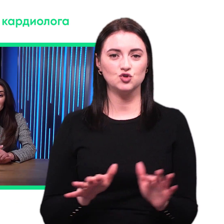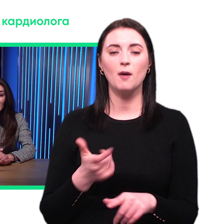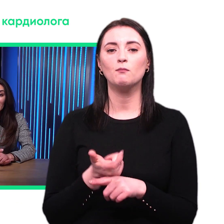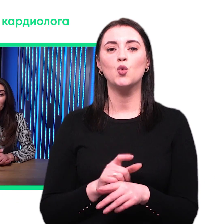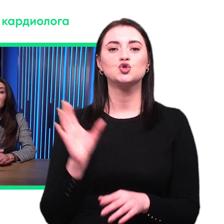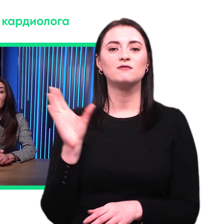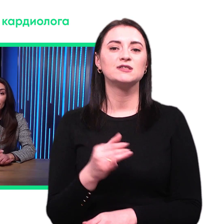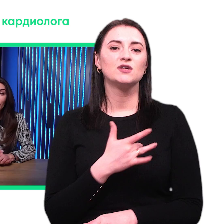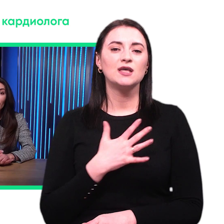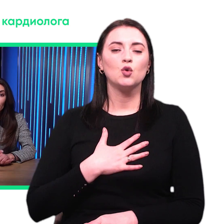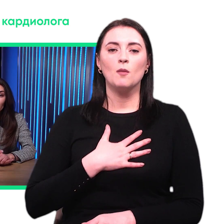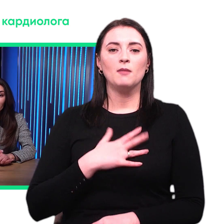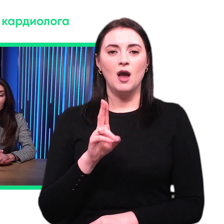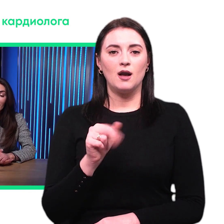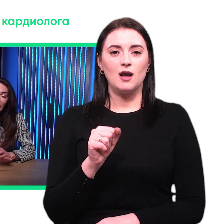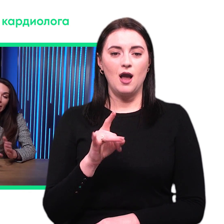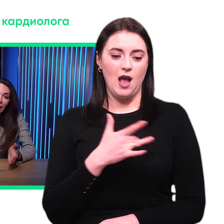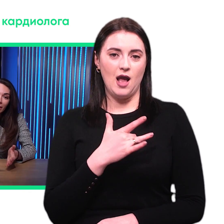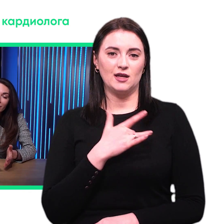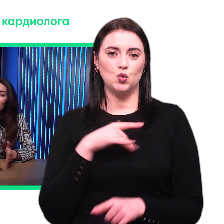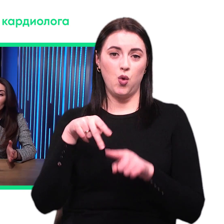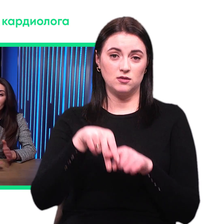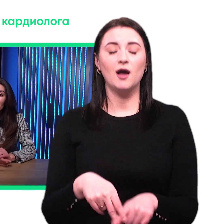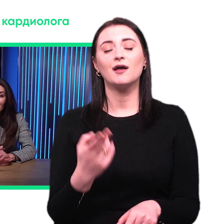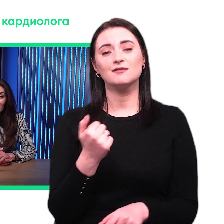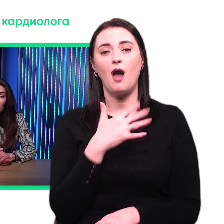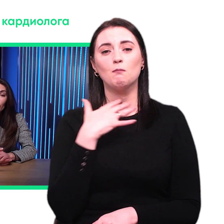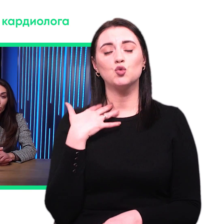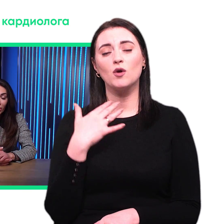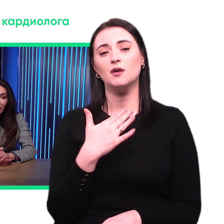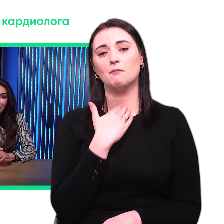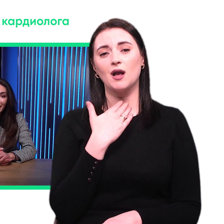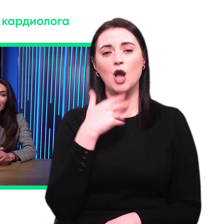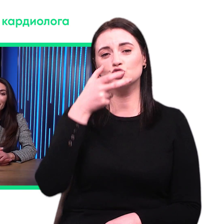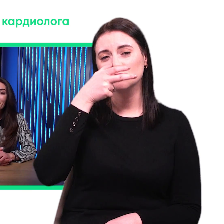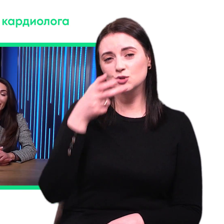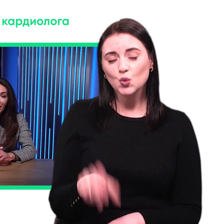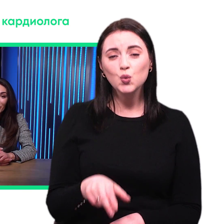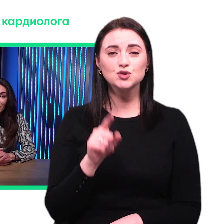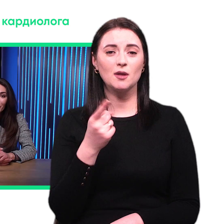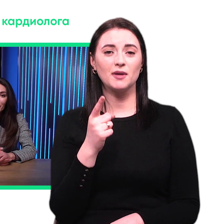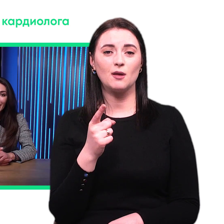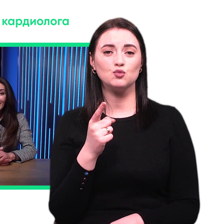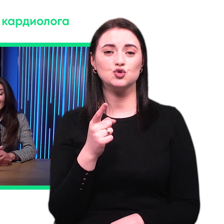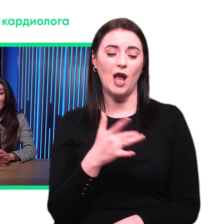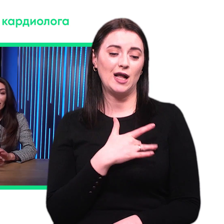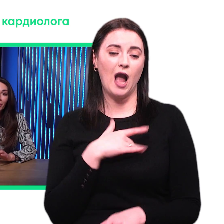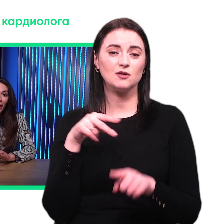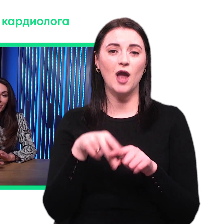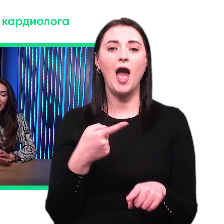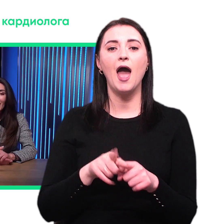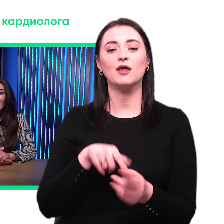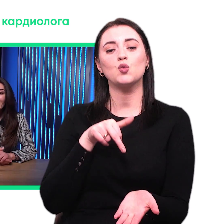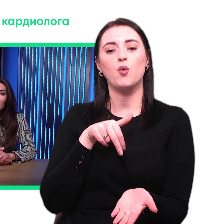всего сердце любит кардионагрузку. Да, многим это кажется скучно, потому что кардионагрузка – это